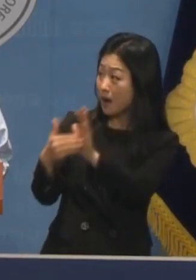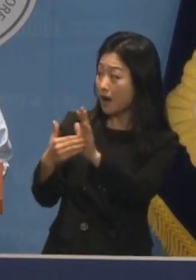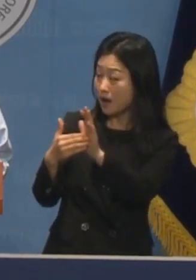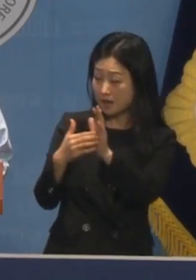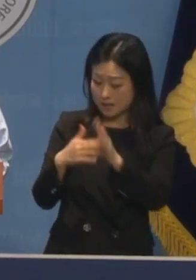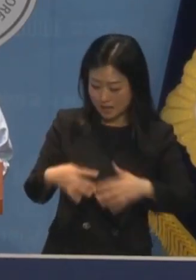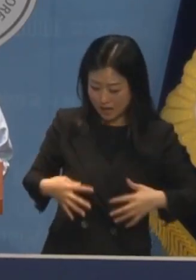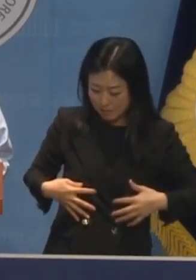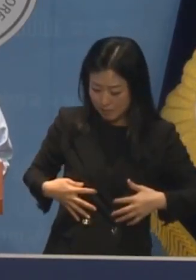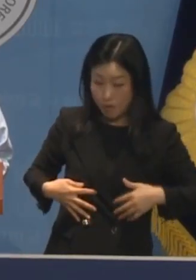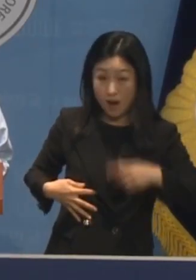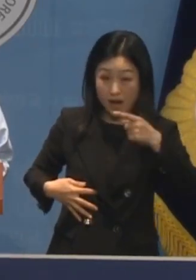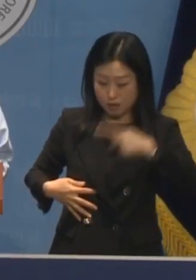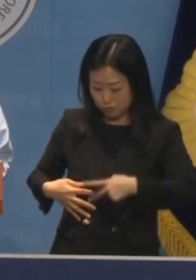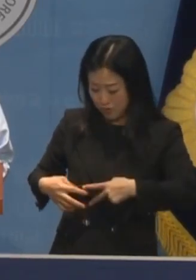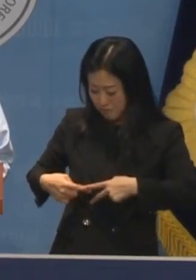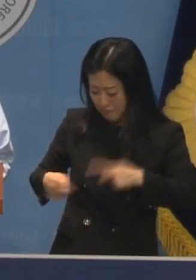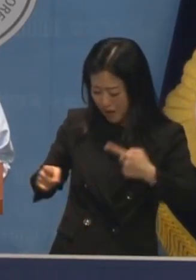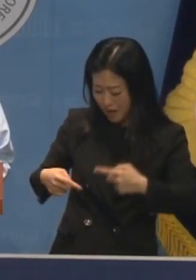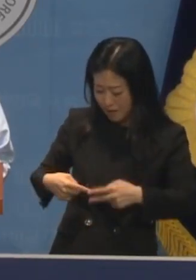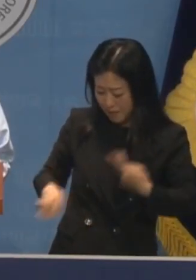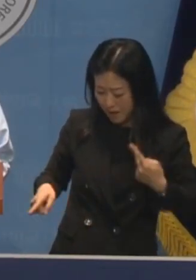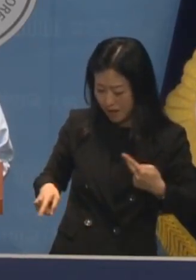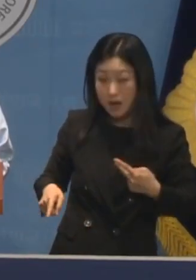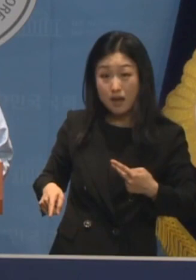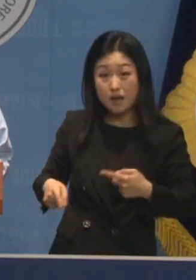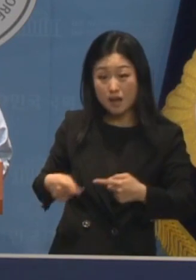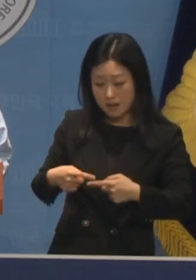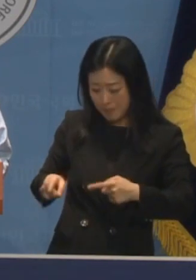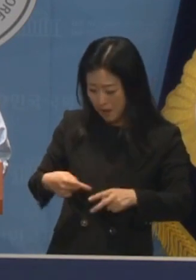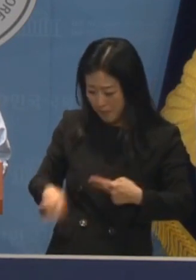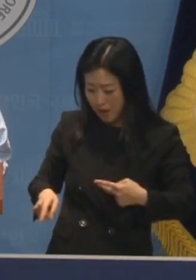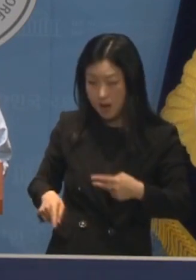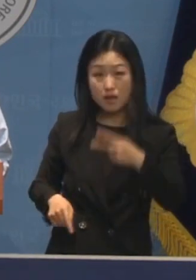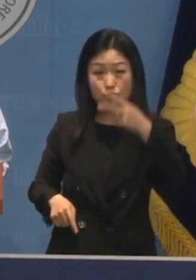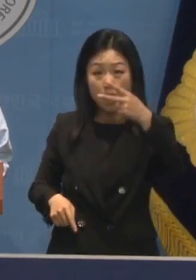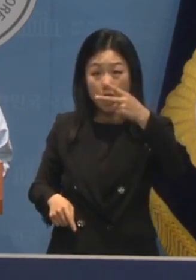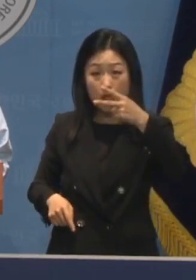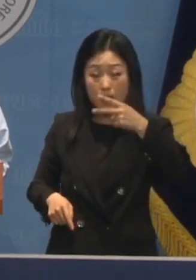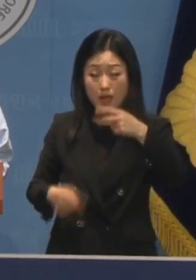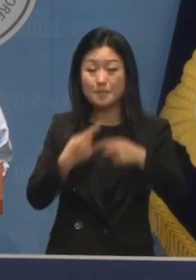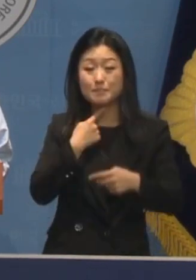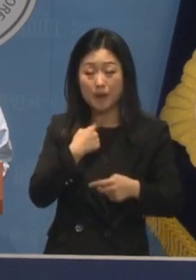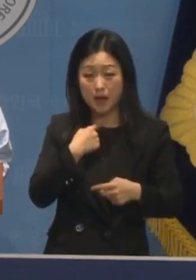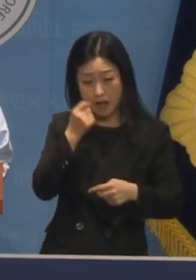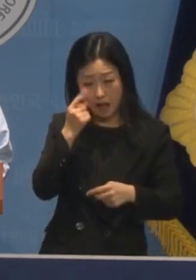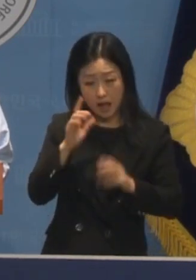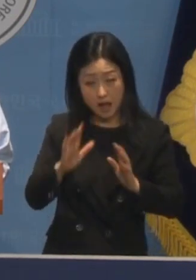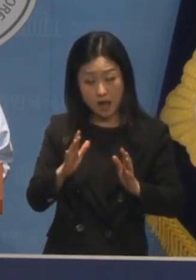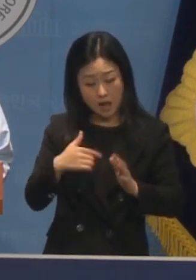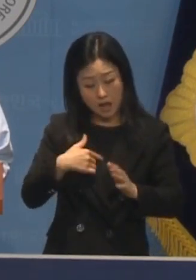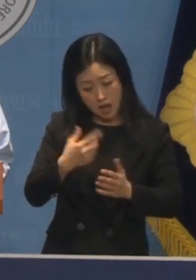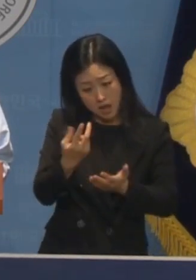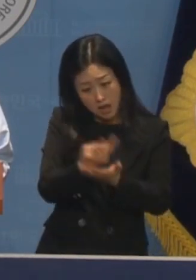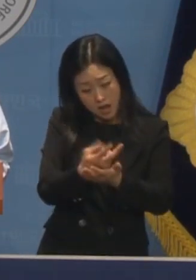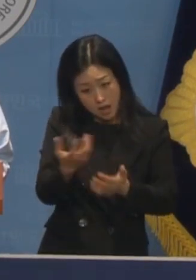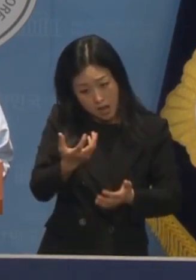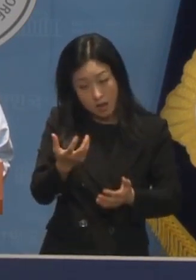제가 또 나갔었습니다. 한 개월, 한 달 정도 그래서 근데 노사가 더욱더